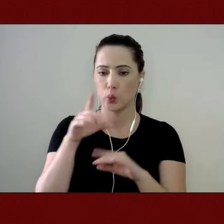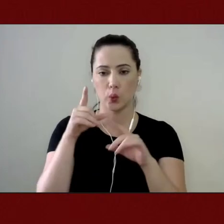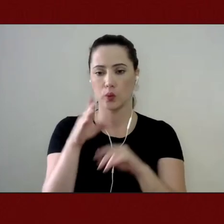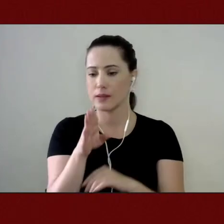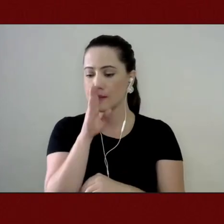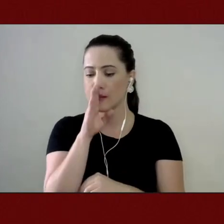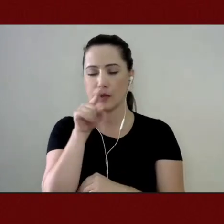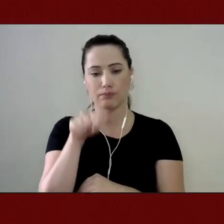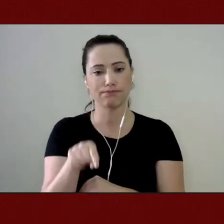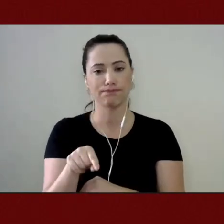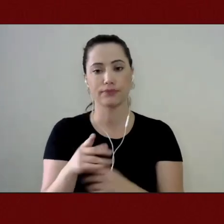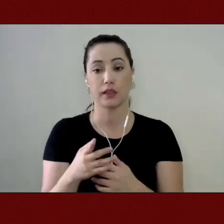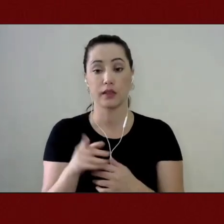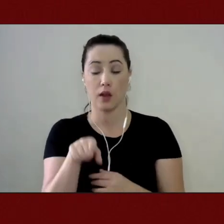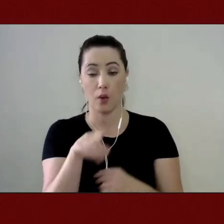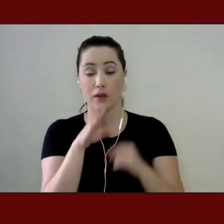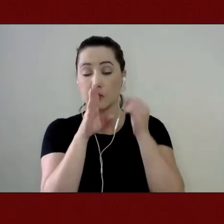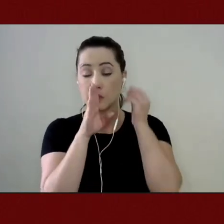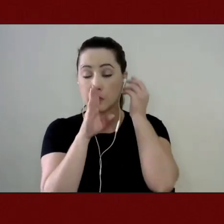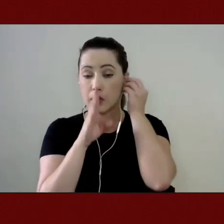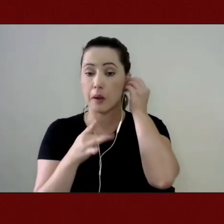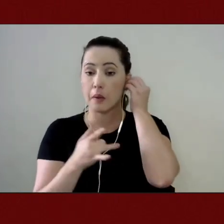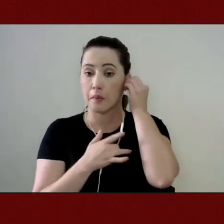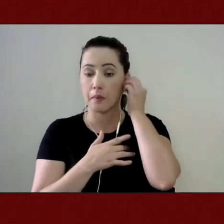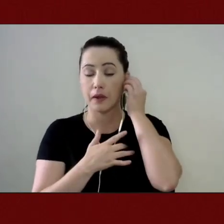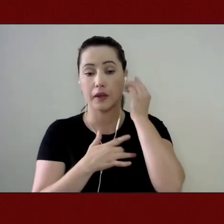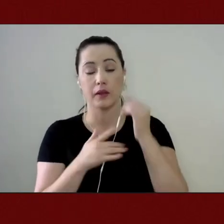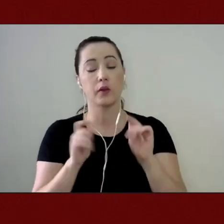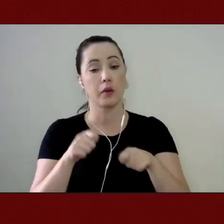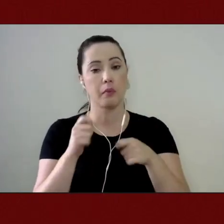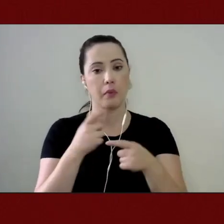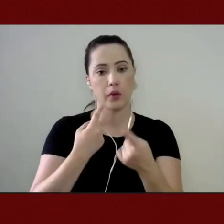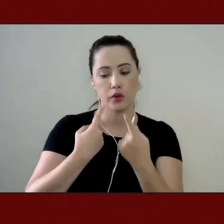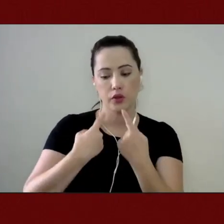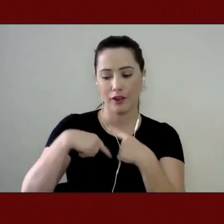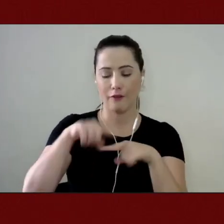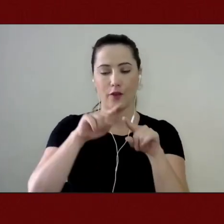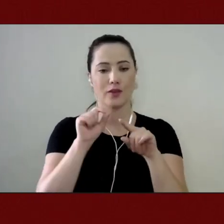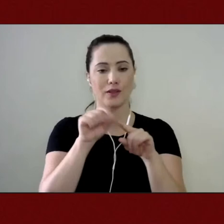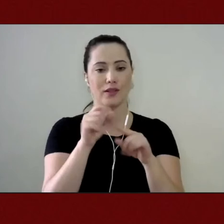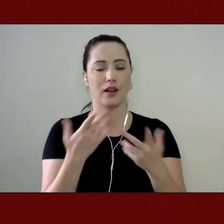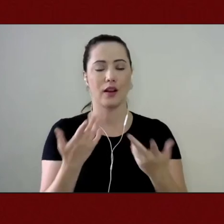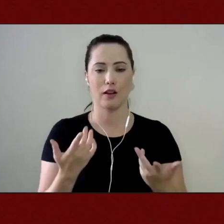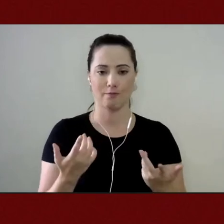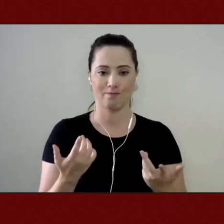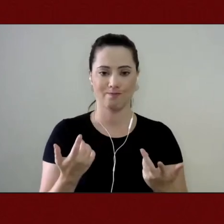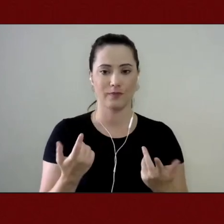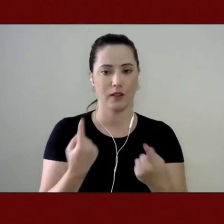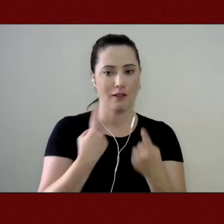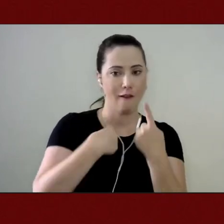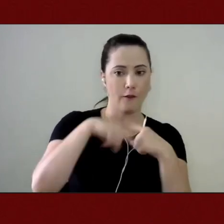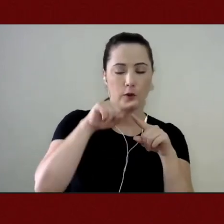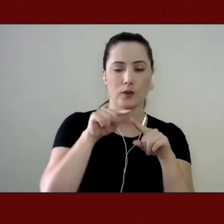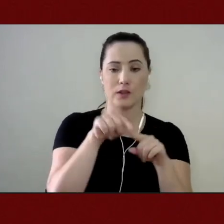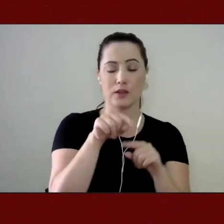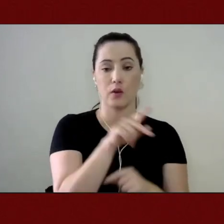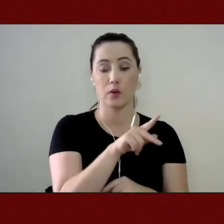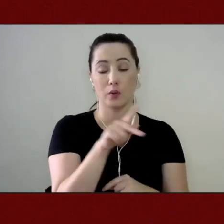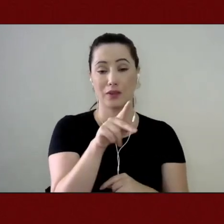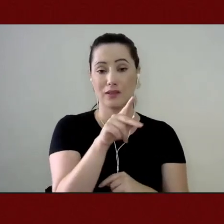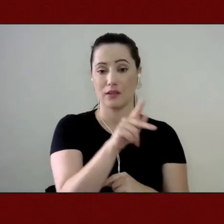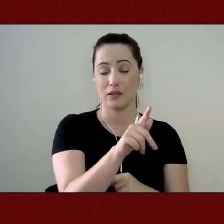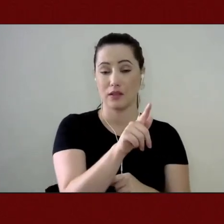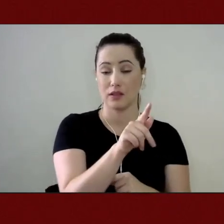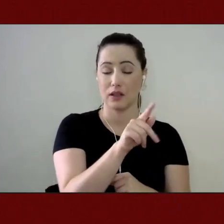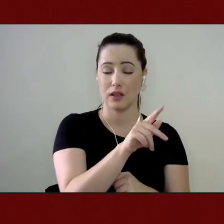provocado estão entre os fatores que contribuem para a virada autoritária decidida por Getúlio Vargas pouco depois com a fundação do Estado